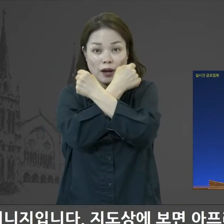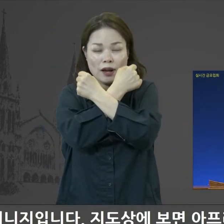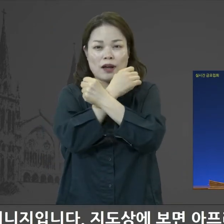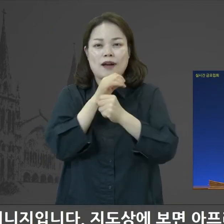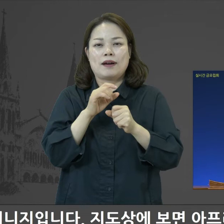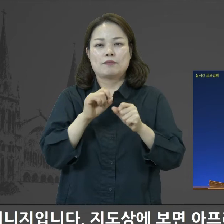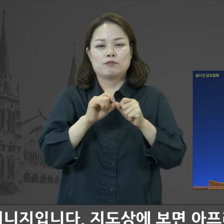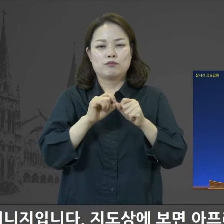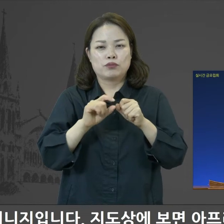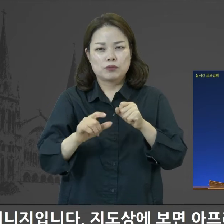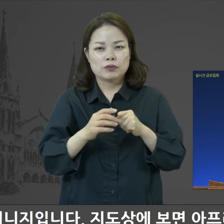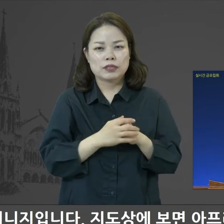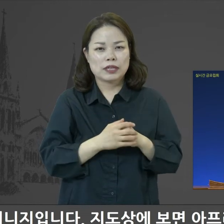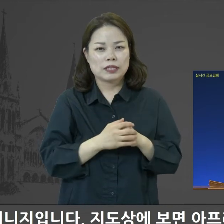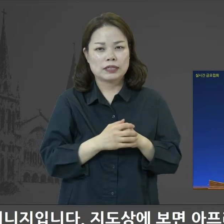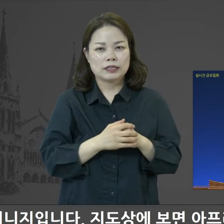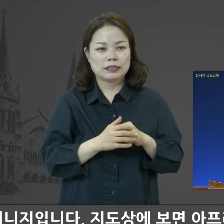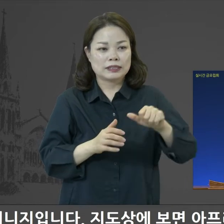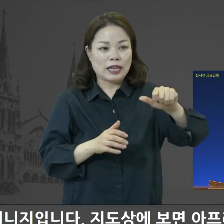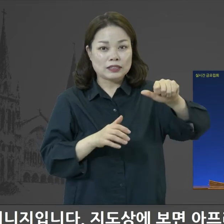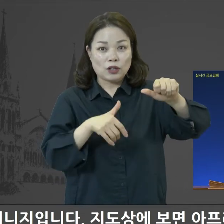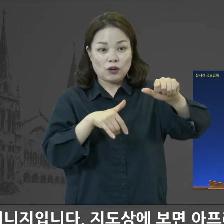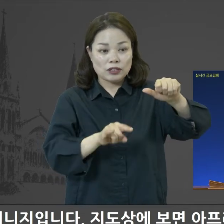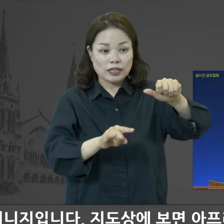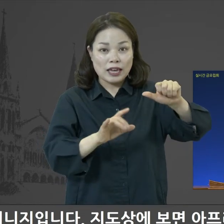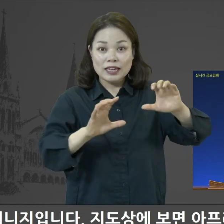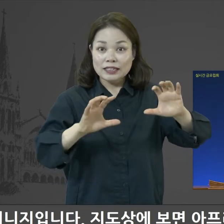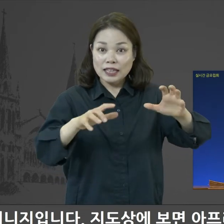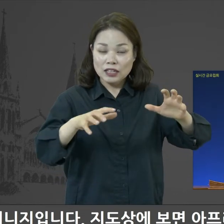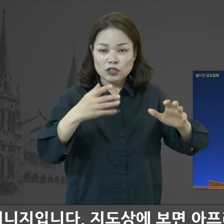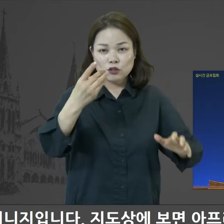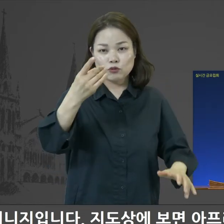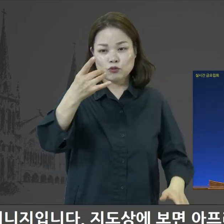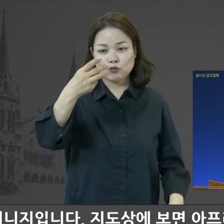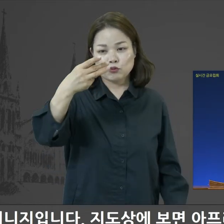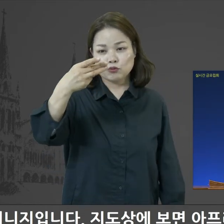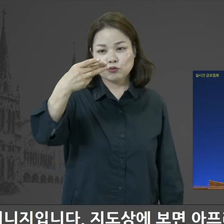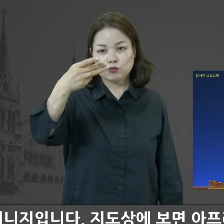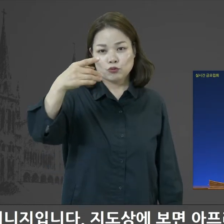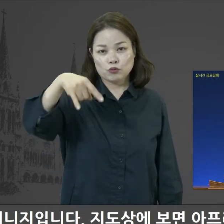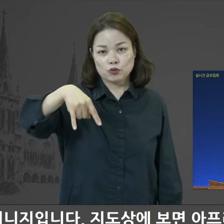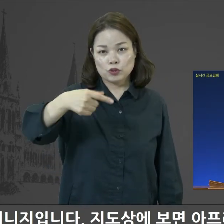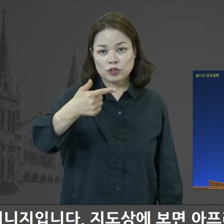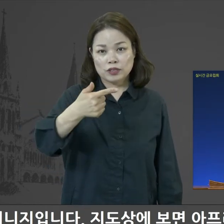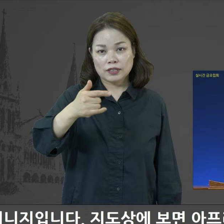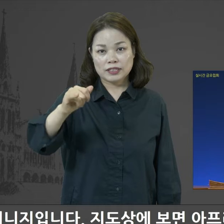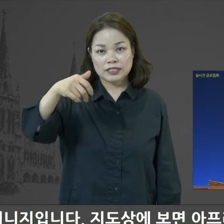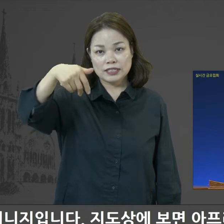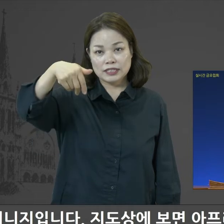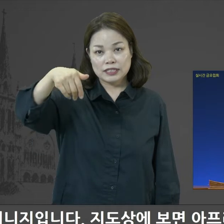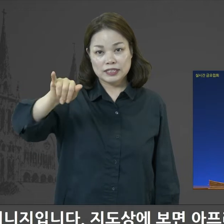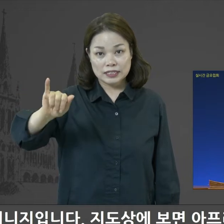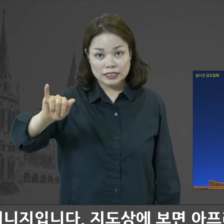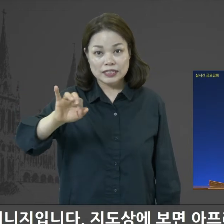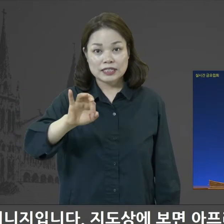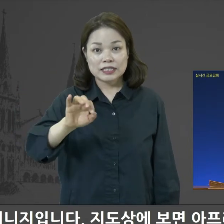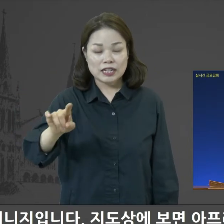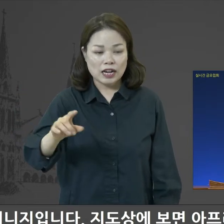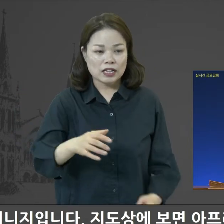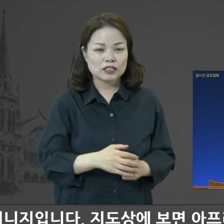부분 중에서도 거기 5개 나라가 있는데 그 중에 가운데 있는 나라가 이 튀니지아입니다. 이 튀니지아가 사실은 로마 시대 때